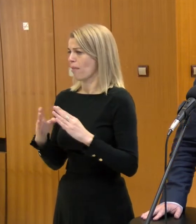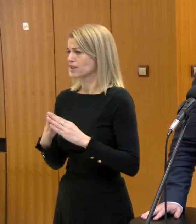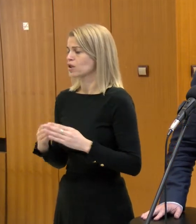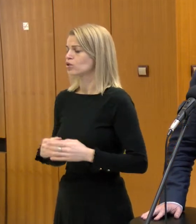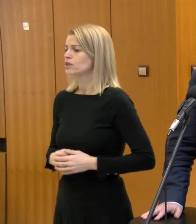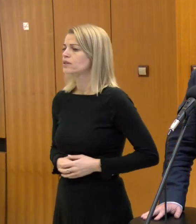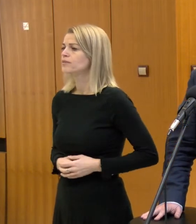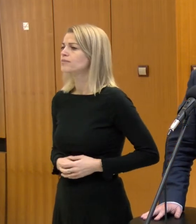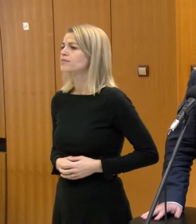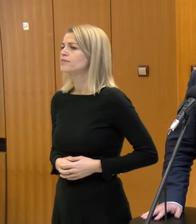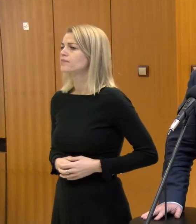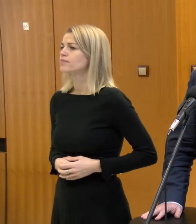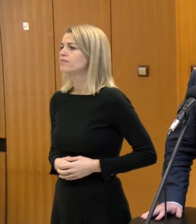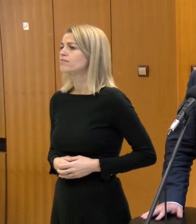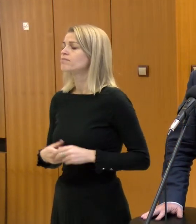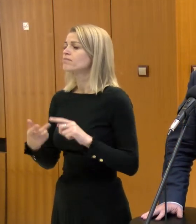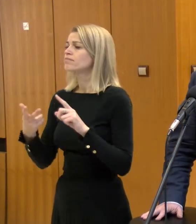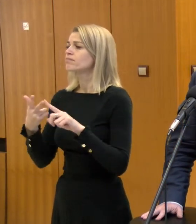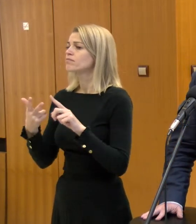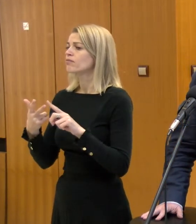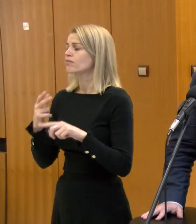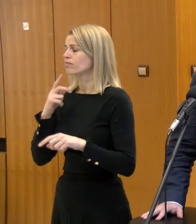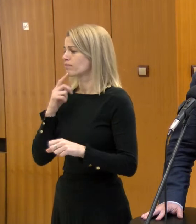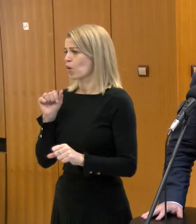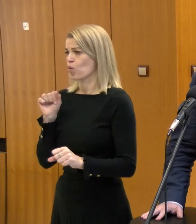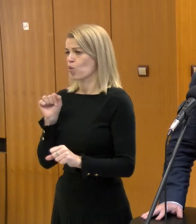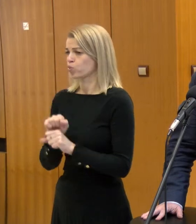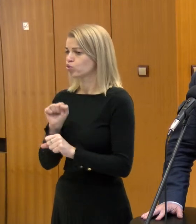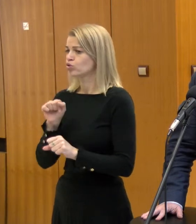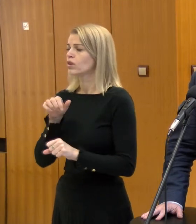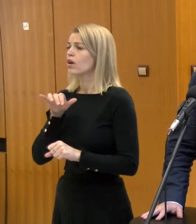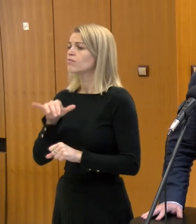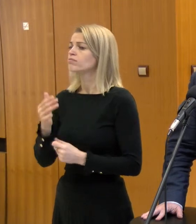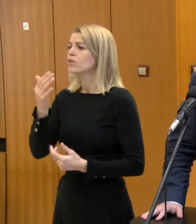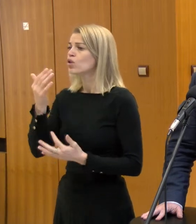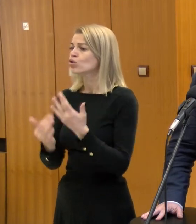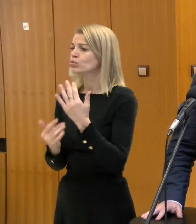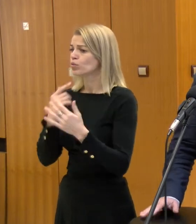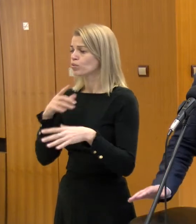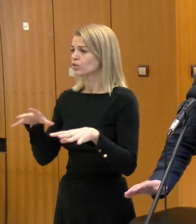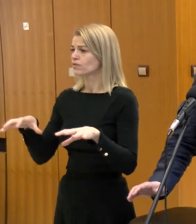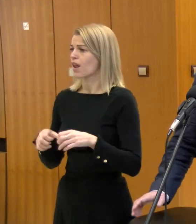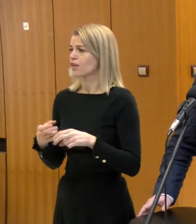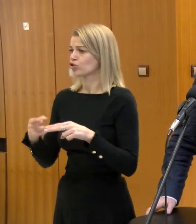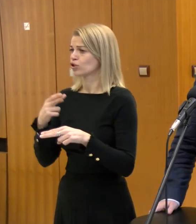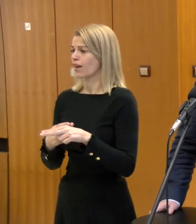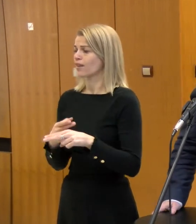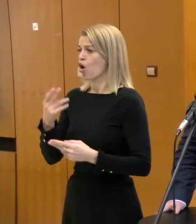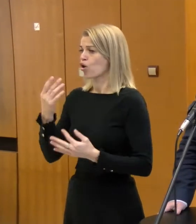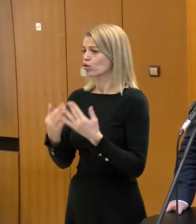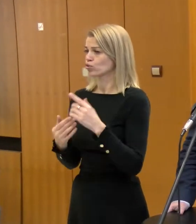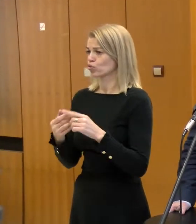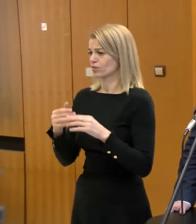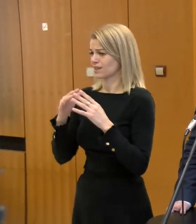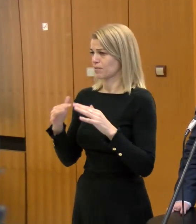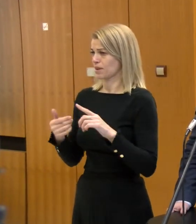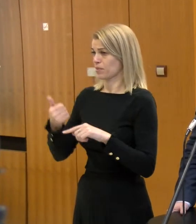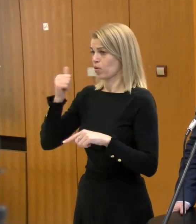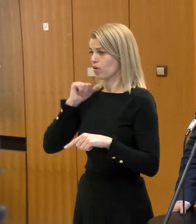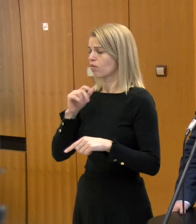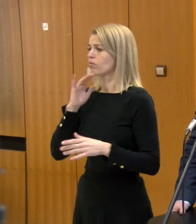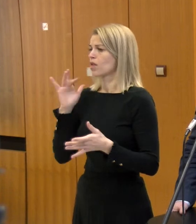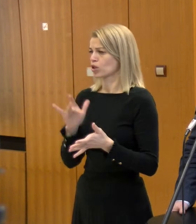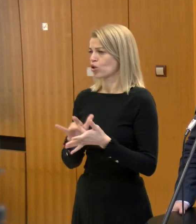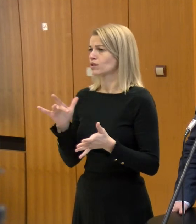domácnostiach. Tretia vec, určite je v rozpočte po schválení štátneho rozpočtu v decembri minulého roka dostatok